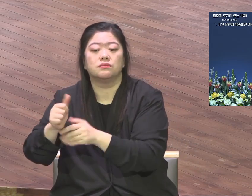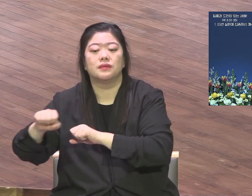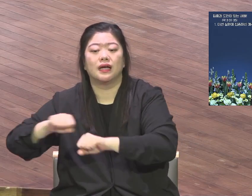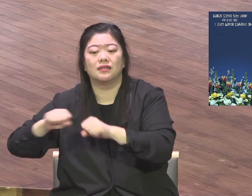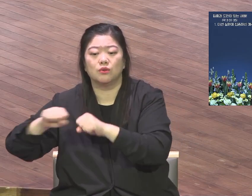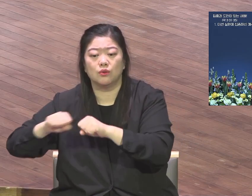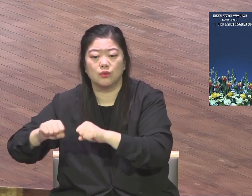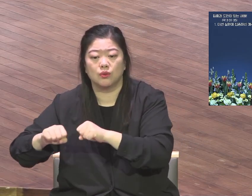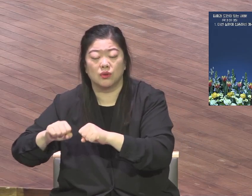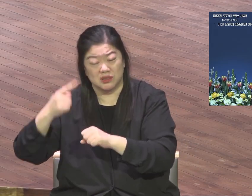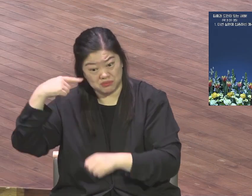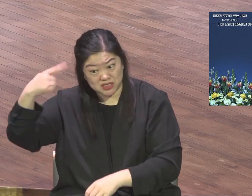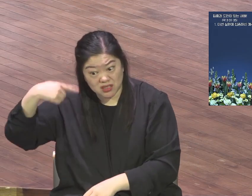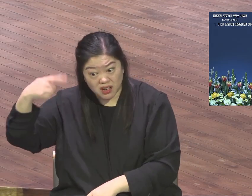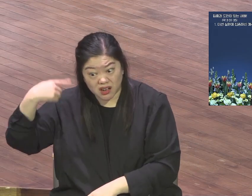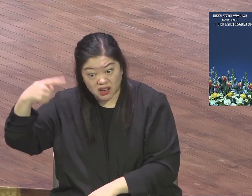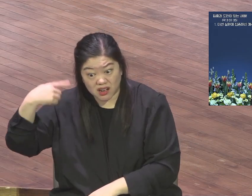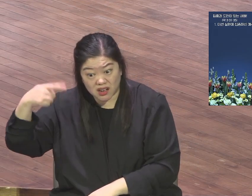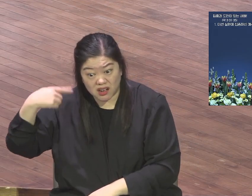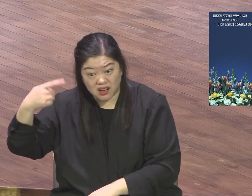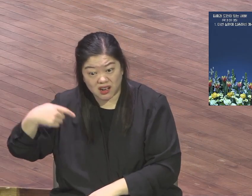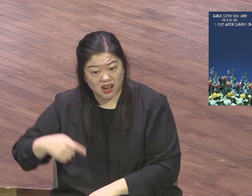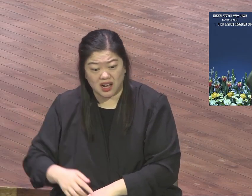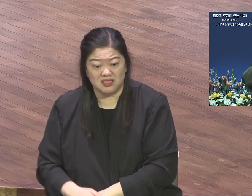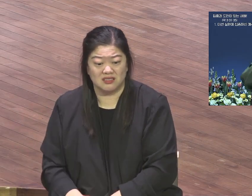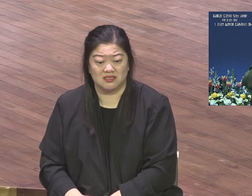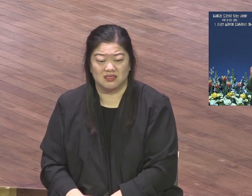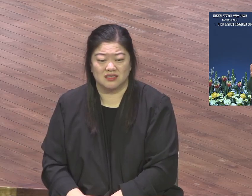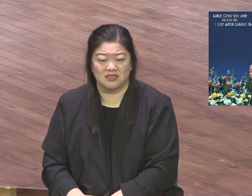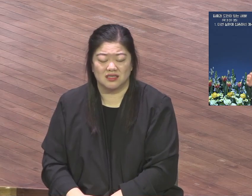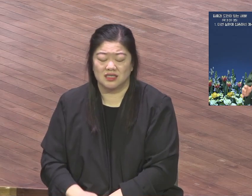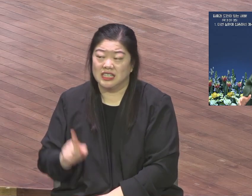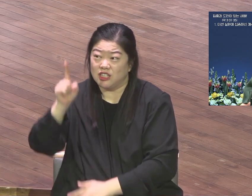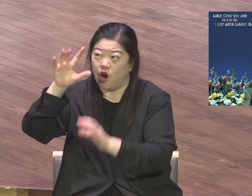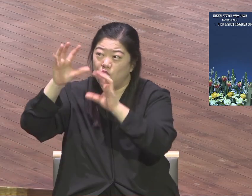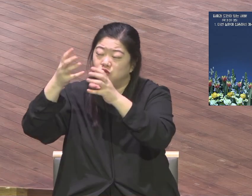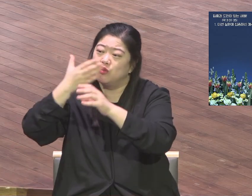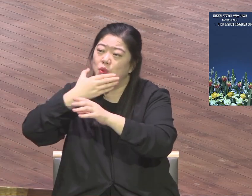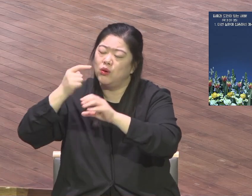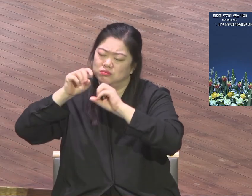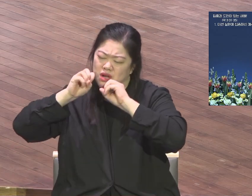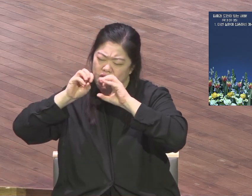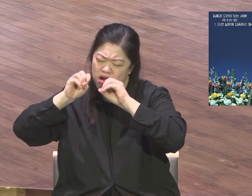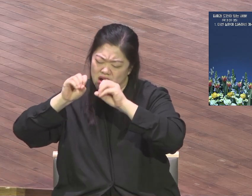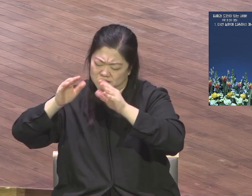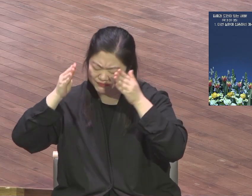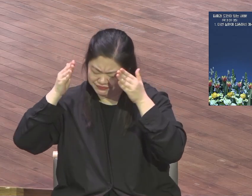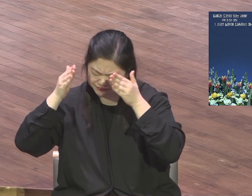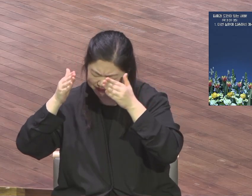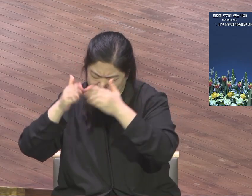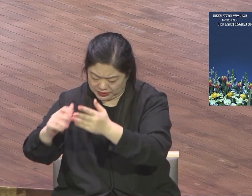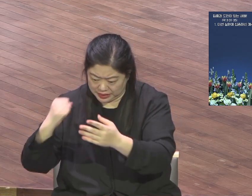이 본질적 미션인 천국 복음을 선포하는데 완전 올인 집중했어요.